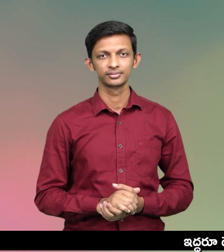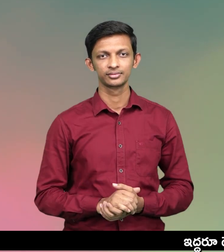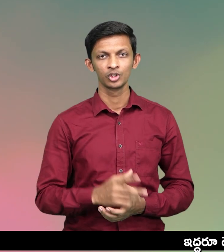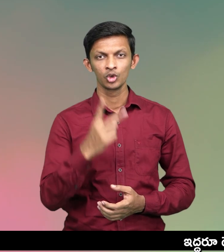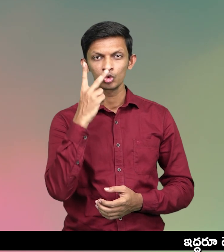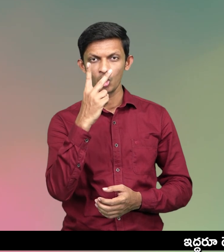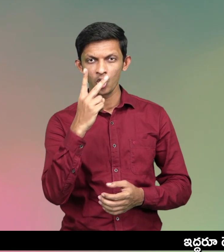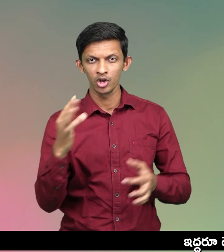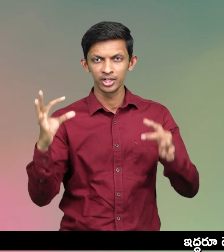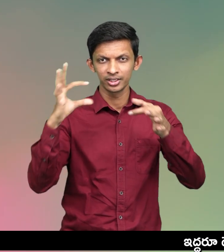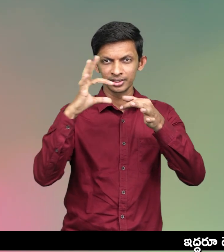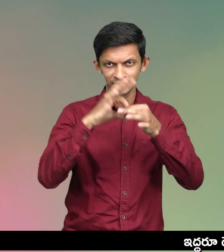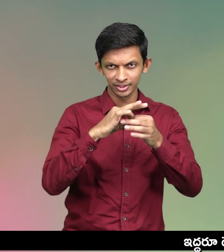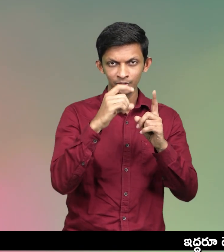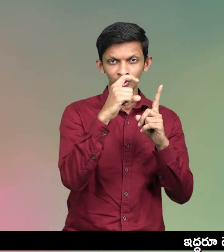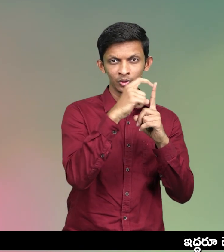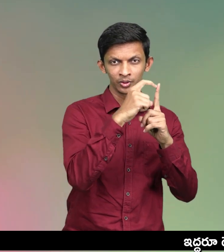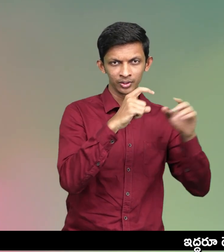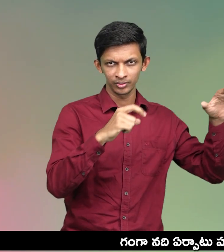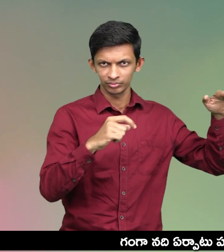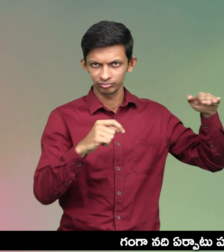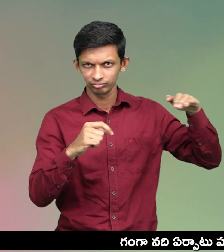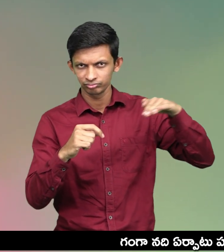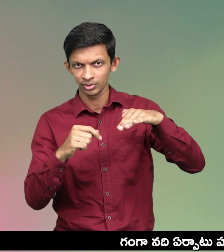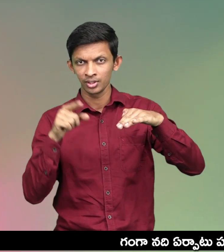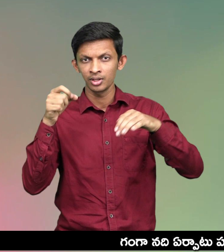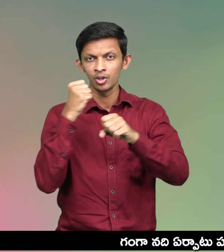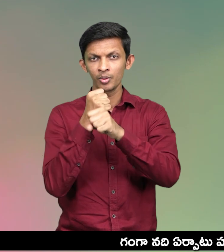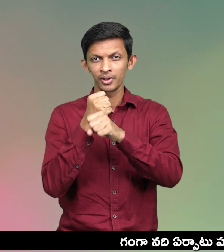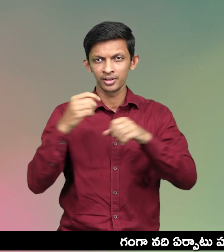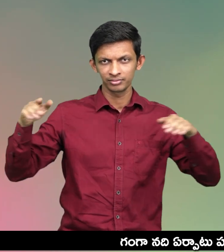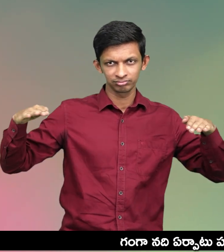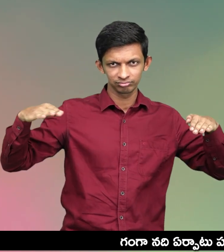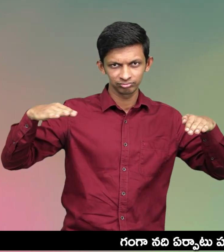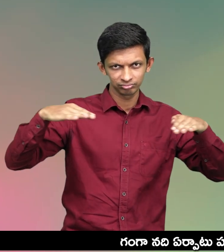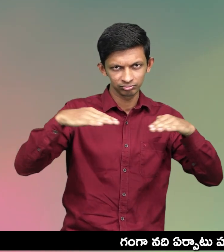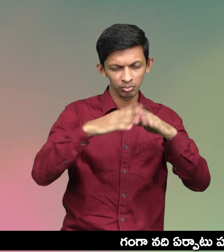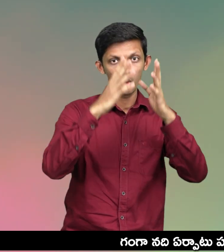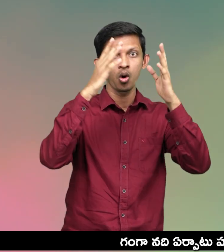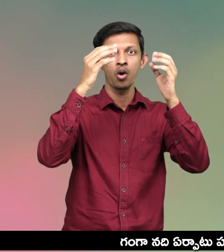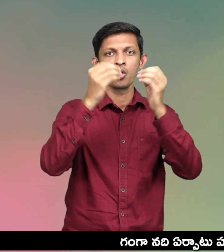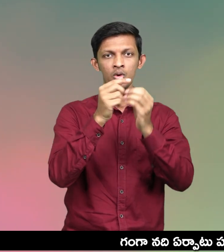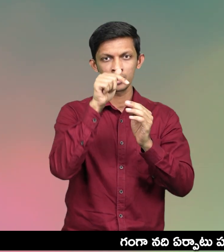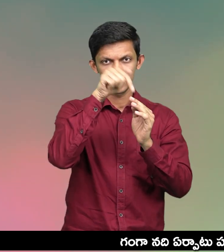ఇద్దరూ దేవప్రయాగలో కలుస్తారు. గంగానది ఏర్పాటు హరిద్వార్ కొండల నుండి